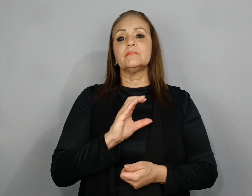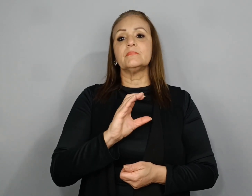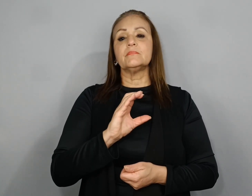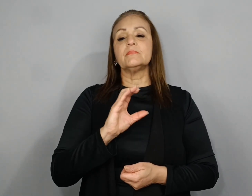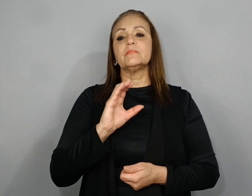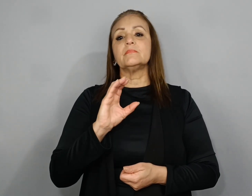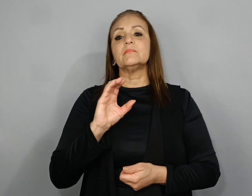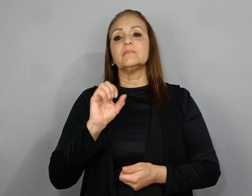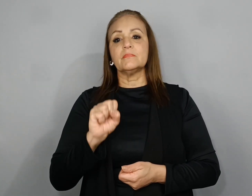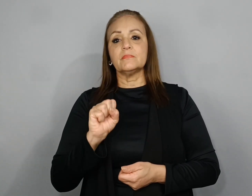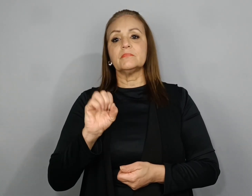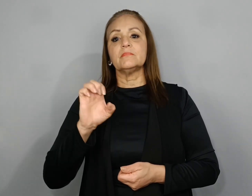CSEX.